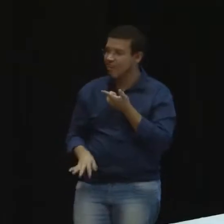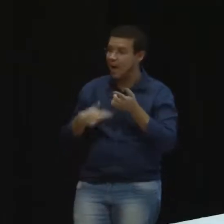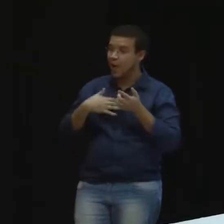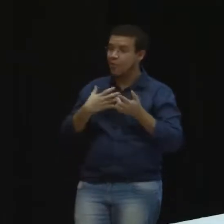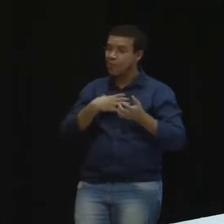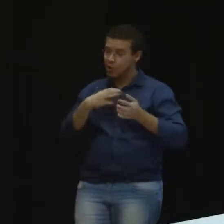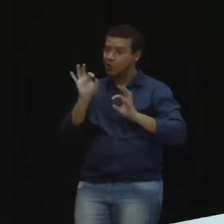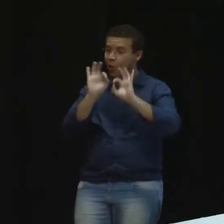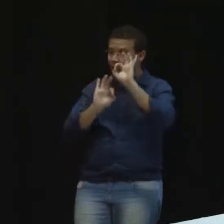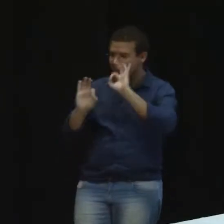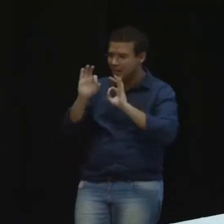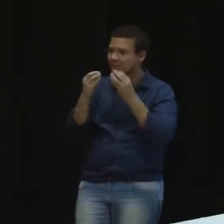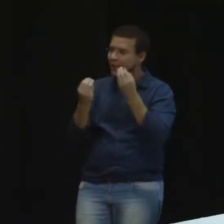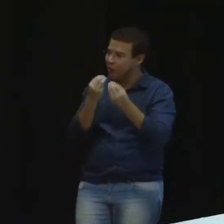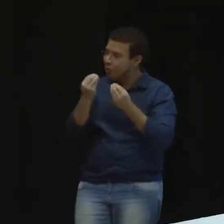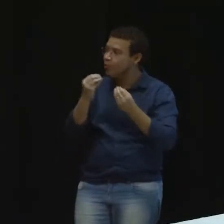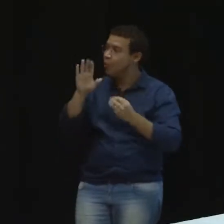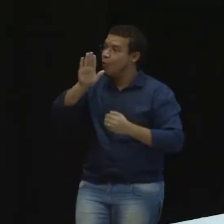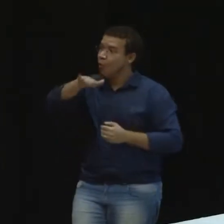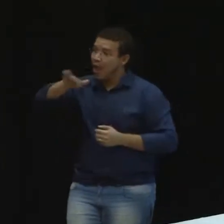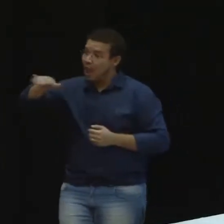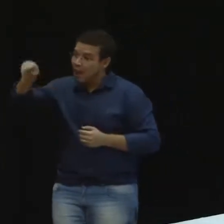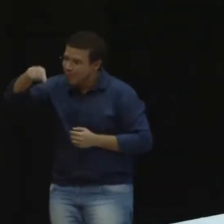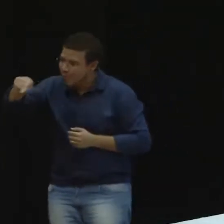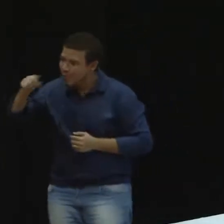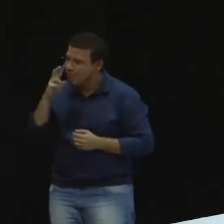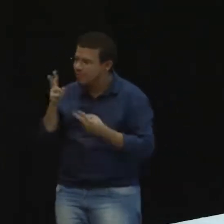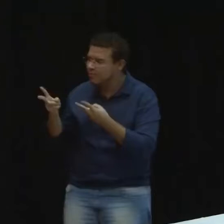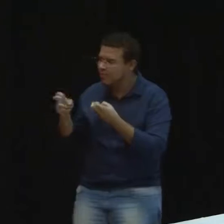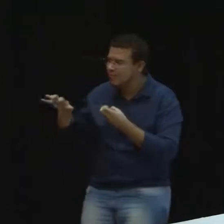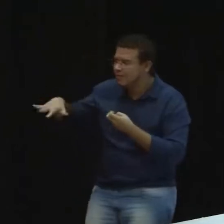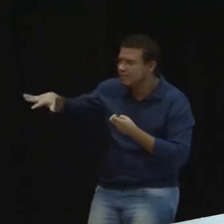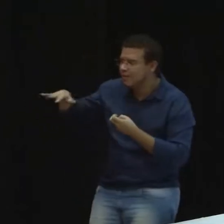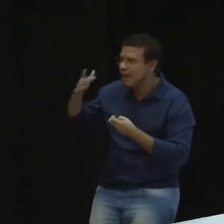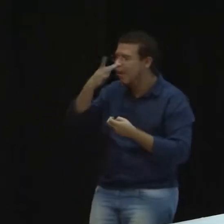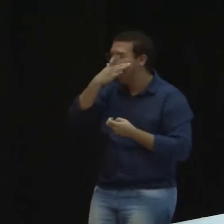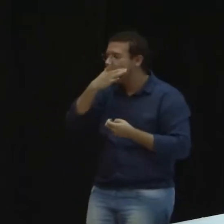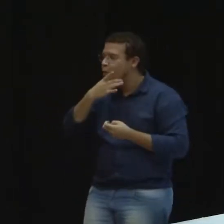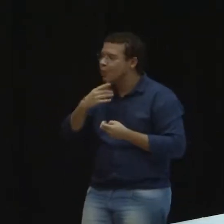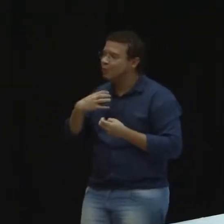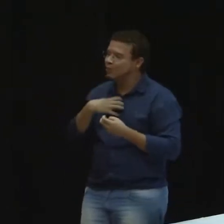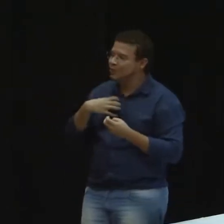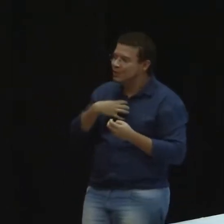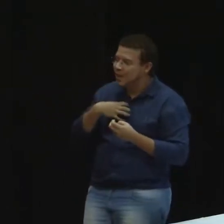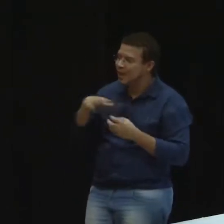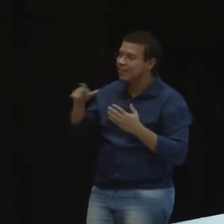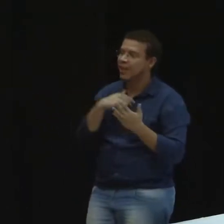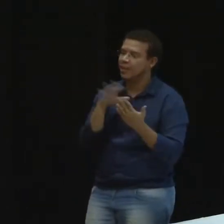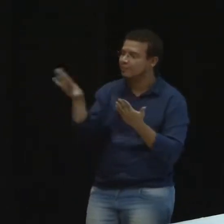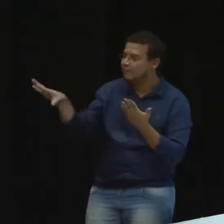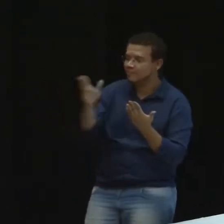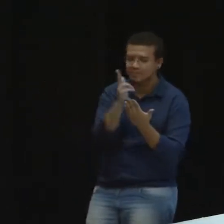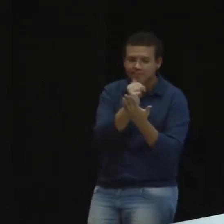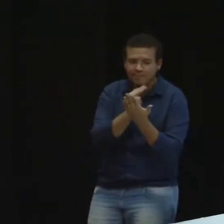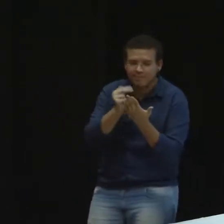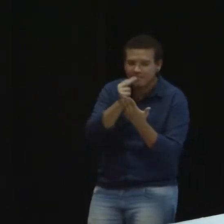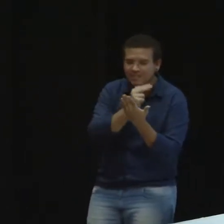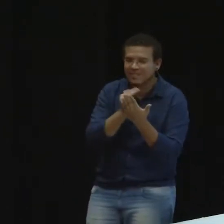Então, eu achei meio estranho organizar por nome do aluno. Então, eu coloquei o rosto de alguns